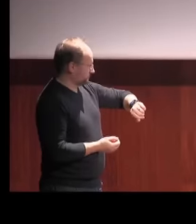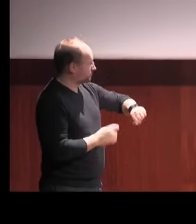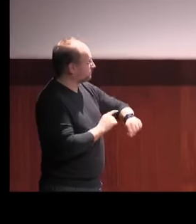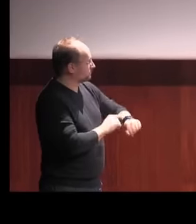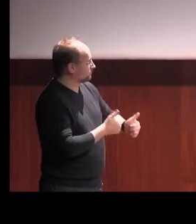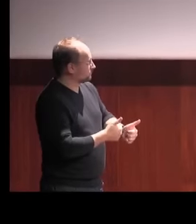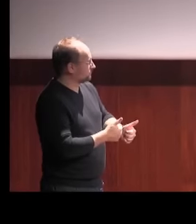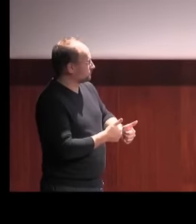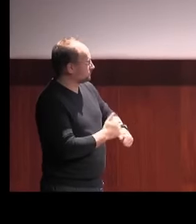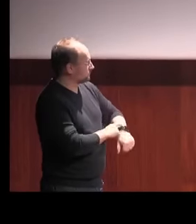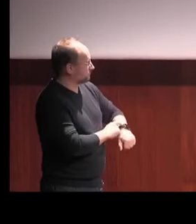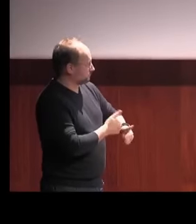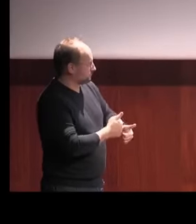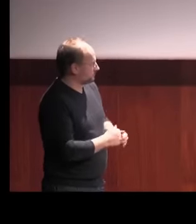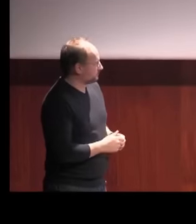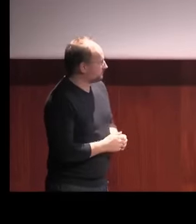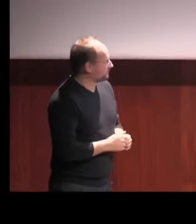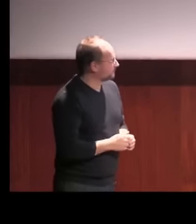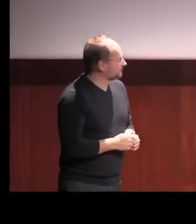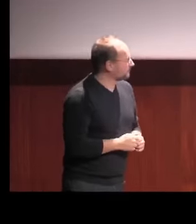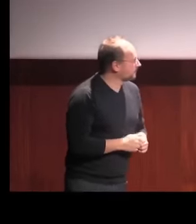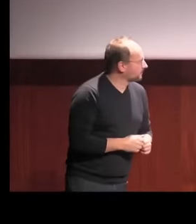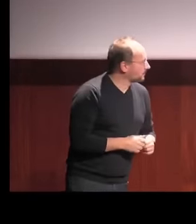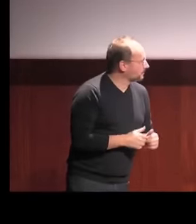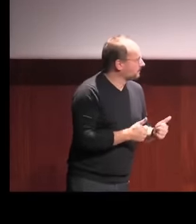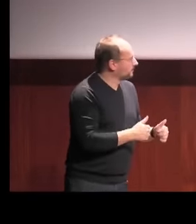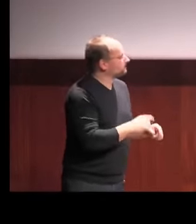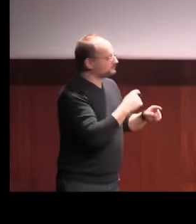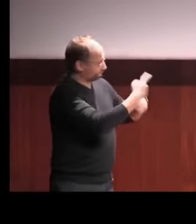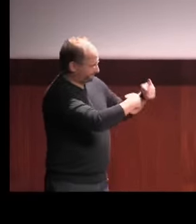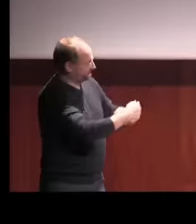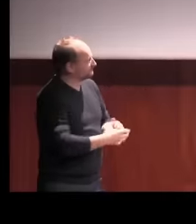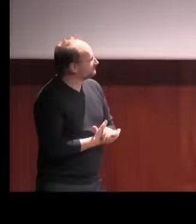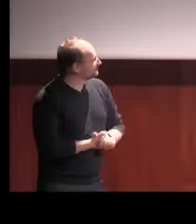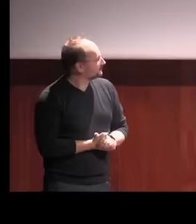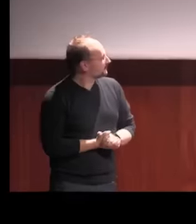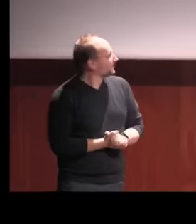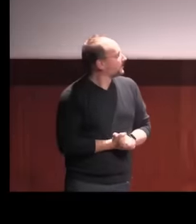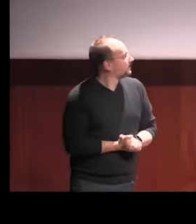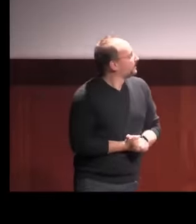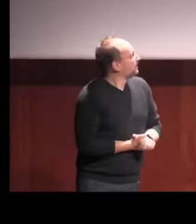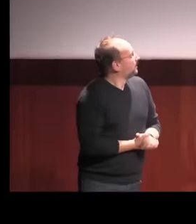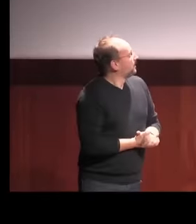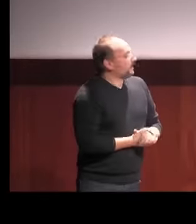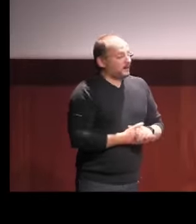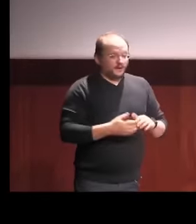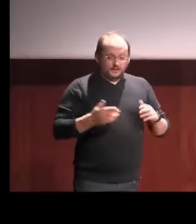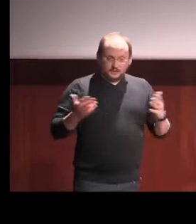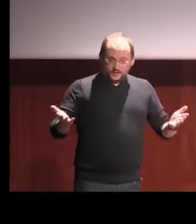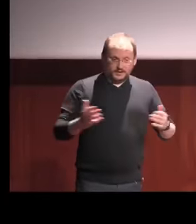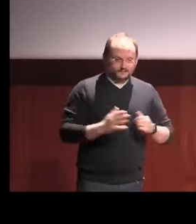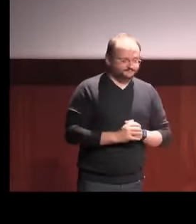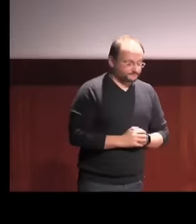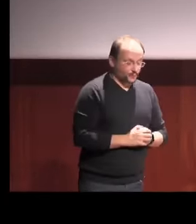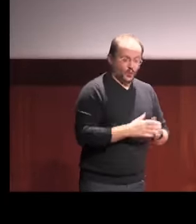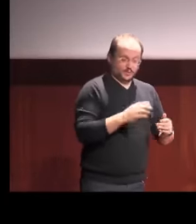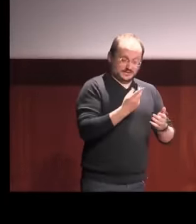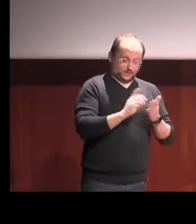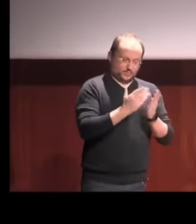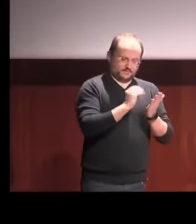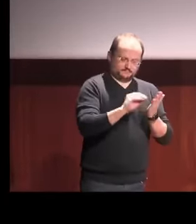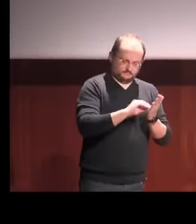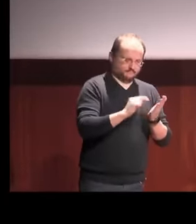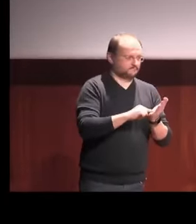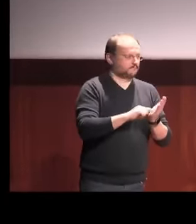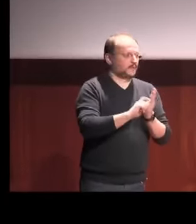de ce milieu de l'édition et du livre, on peut se poser la question, est-ce qu'il aurait été publié ou pas ?